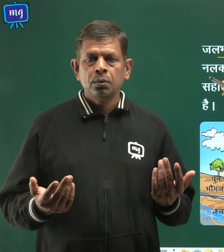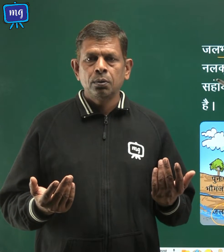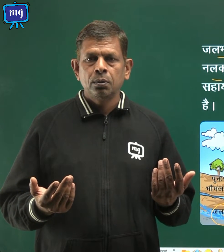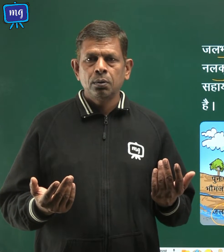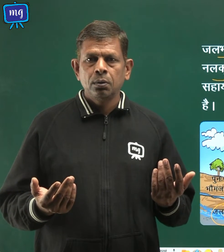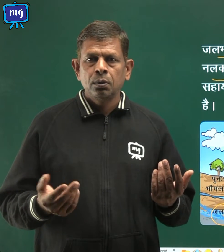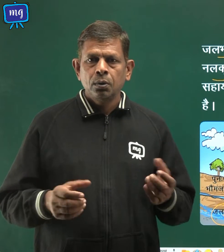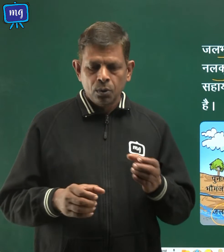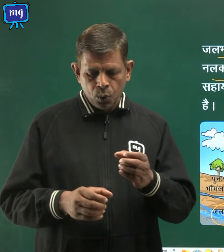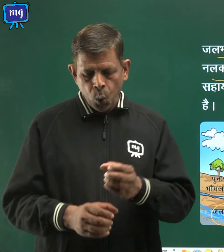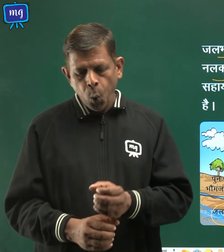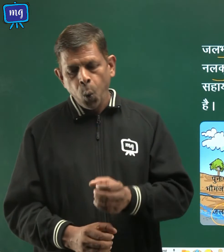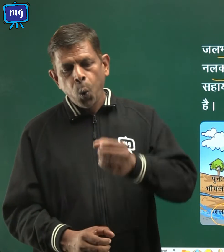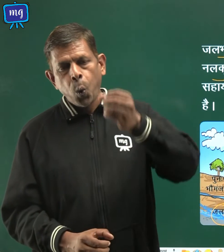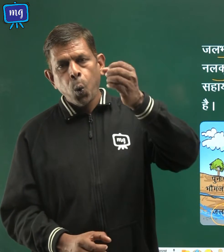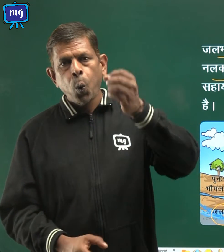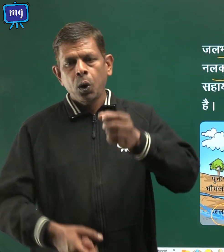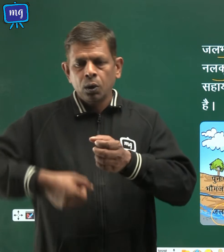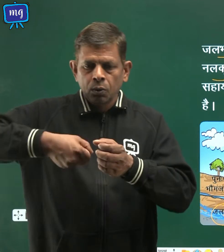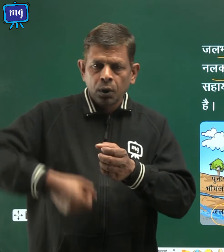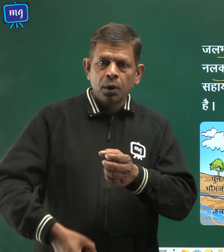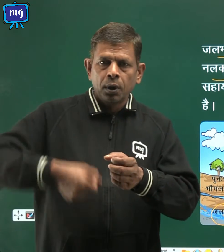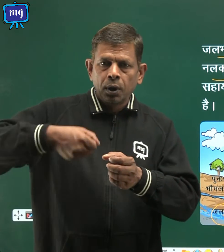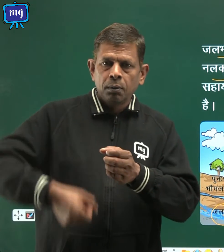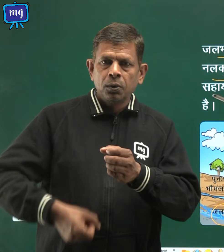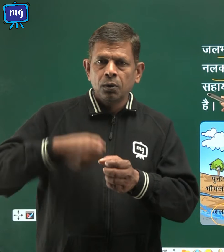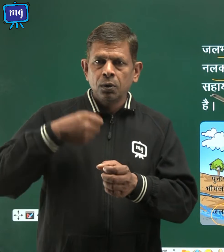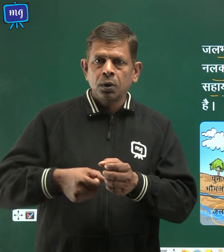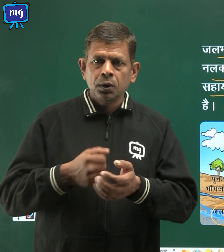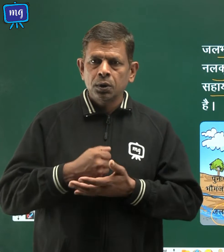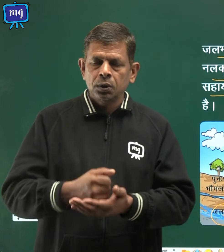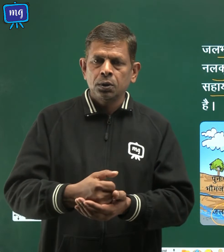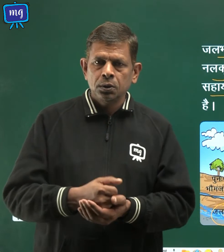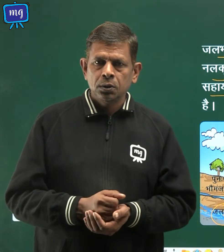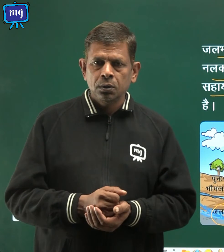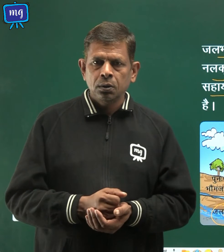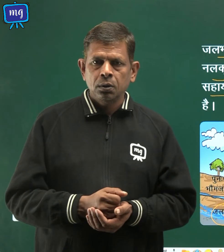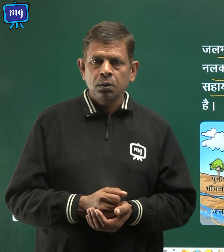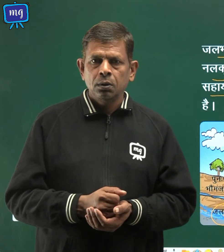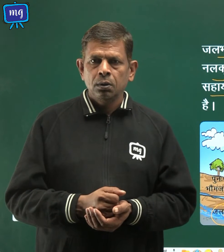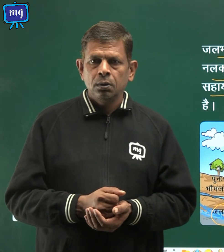नलकूपों अथवा हैंडपंपों की सहायता से